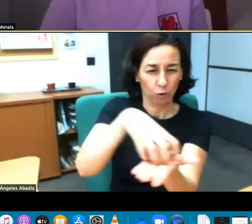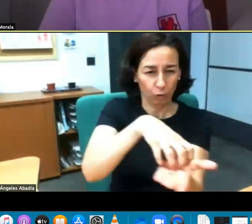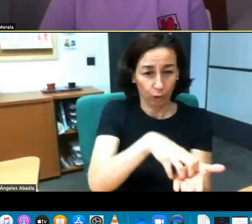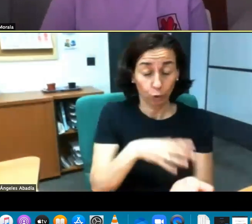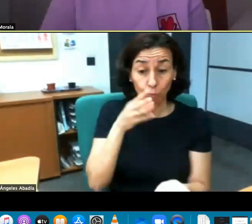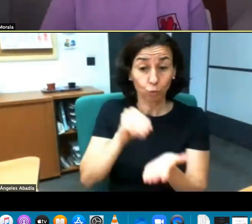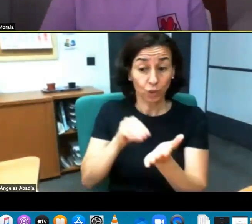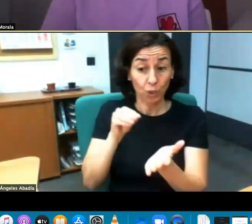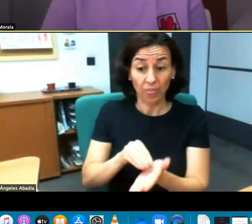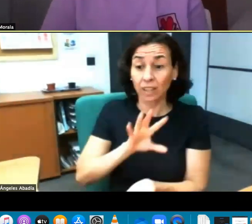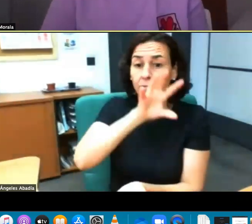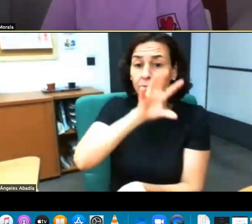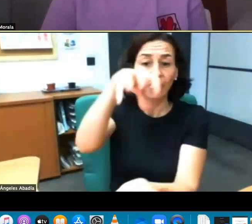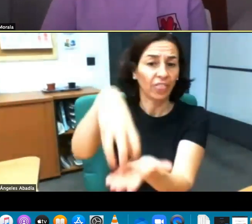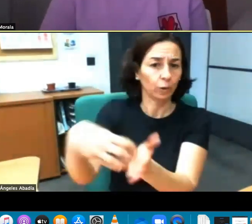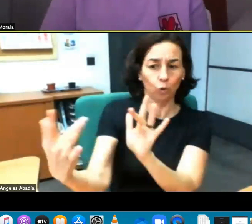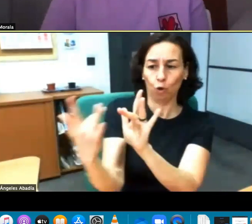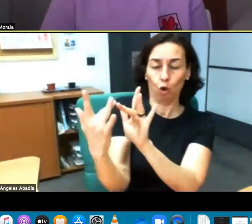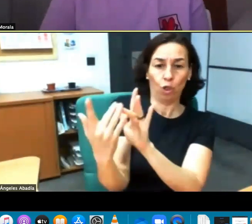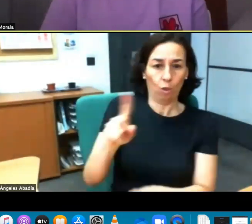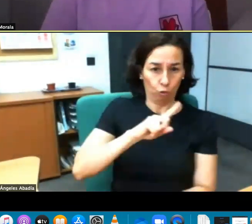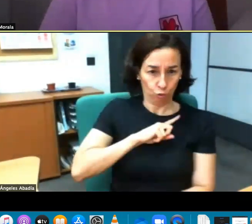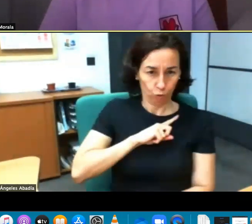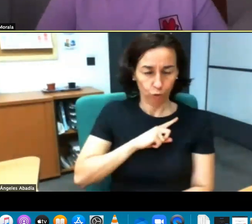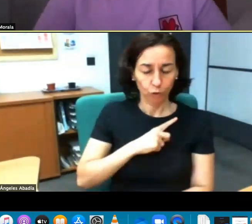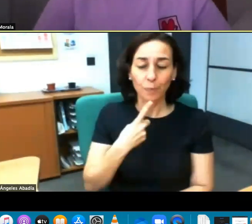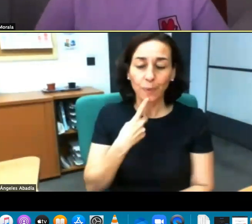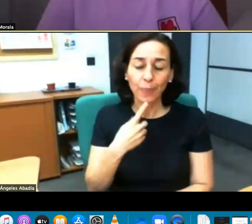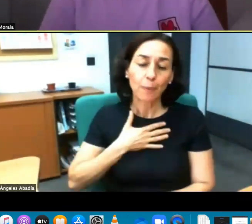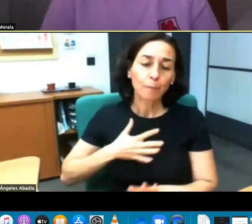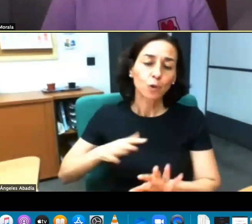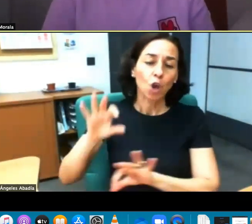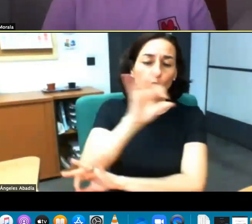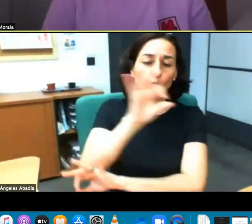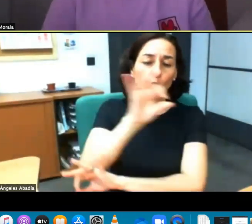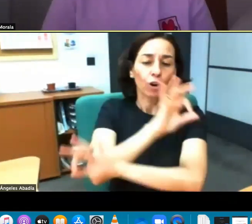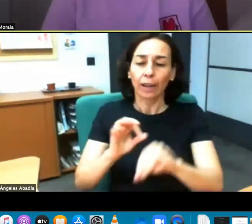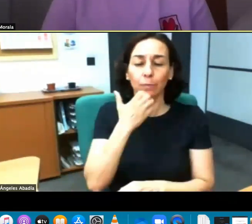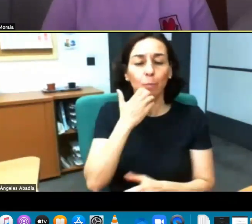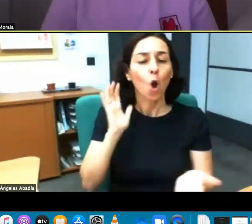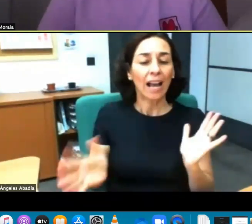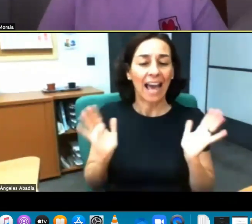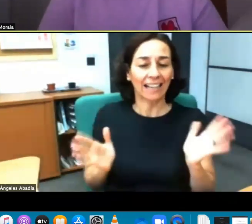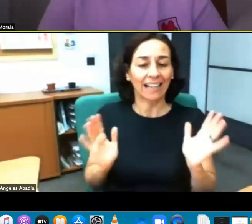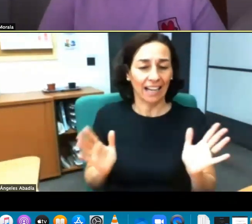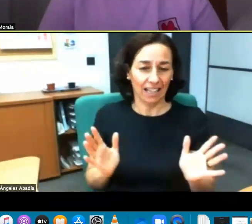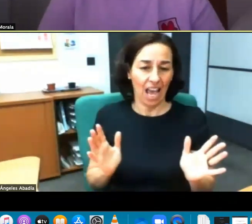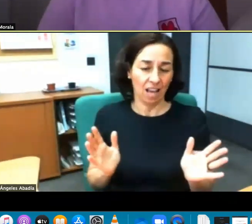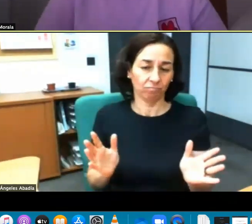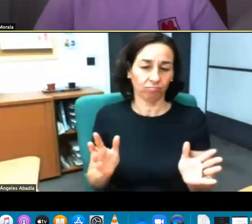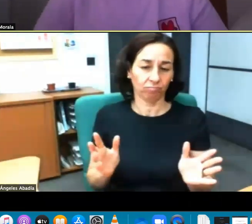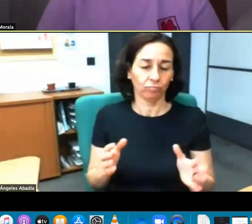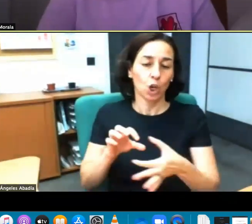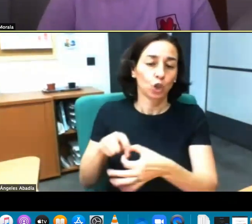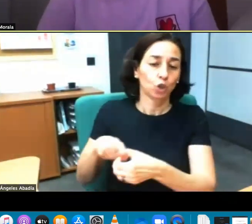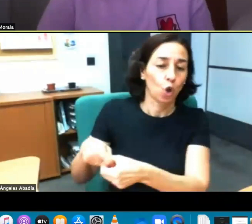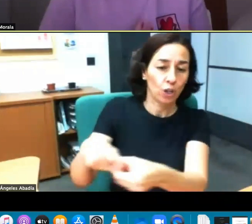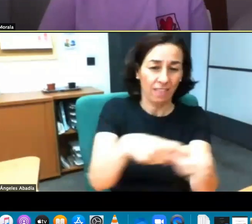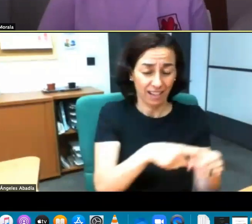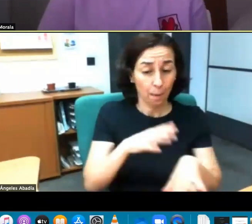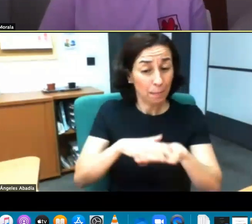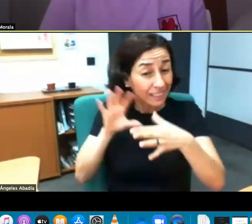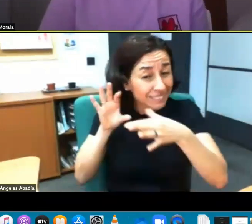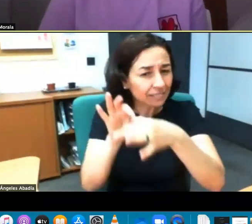con nosotros un colegio y nos dice: vamos a organizar una carrera solidaria para los menores con enfermedades raras. Nosotros entendemos